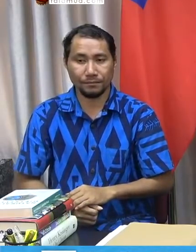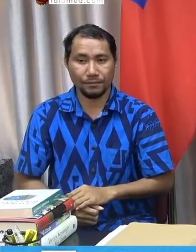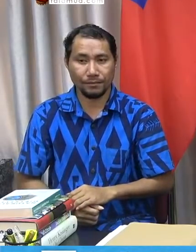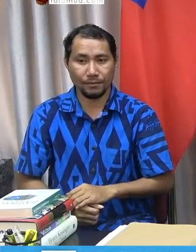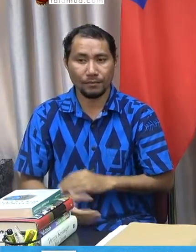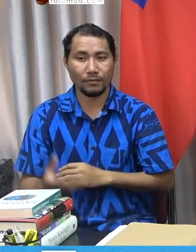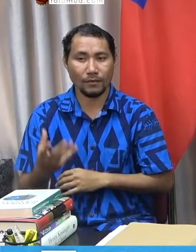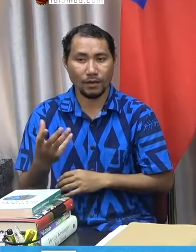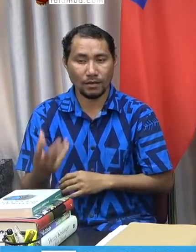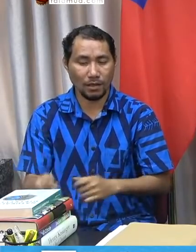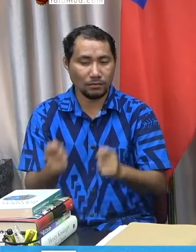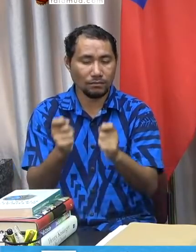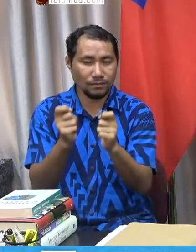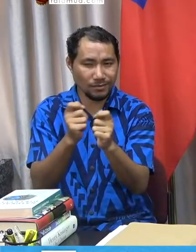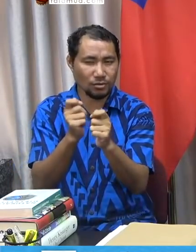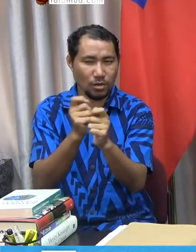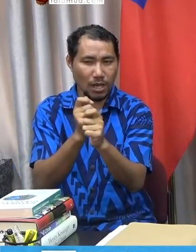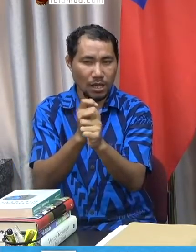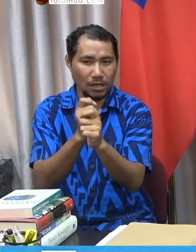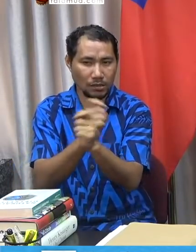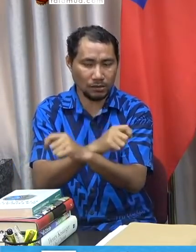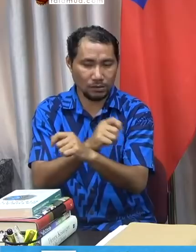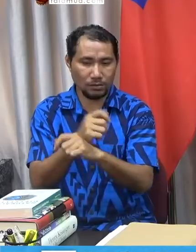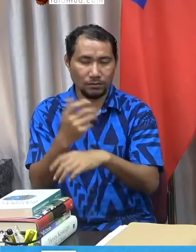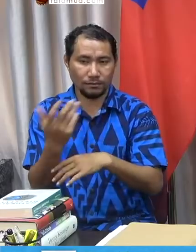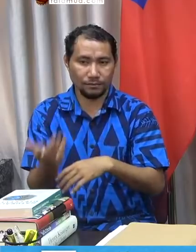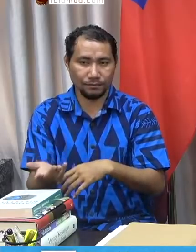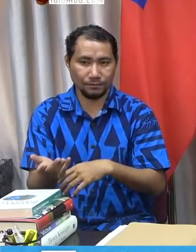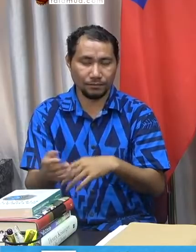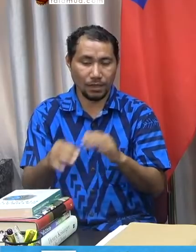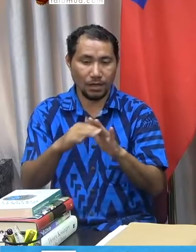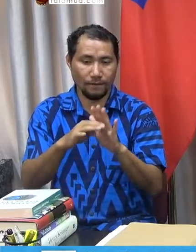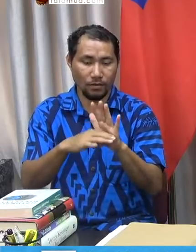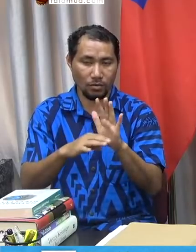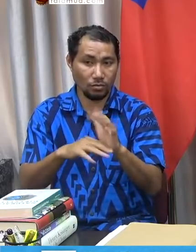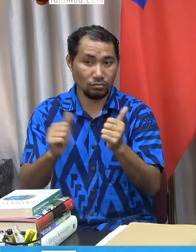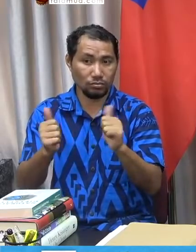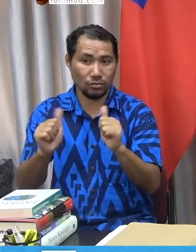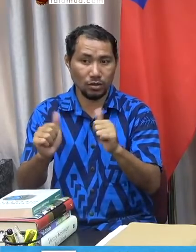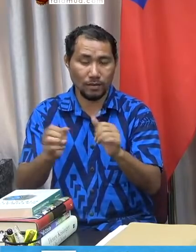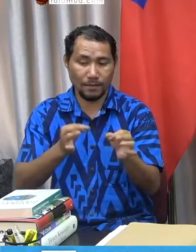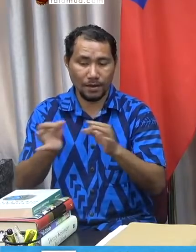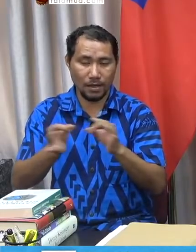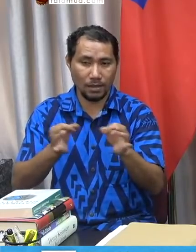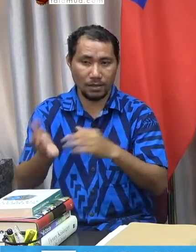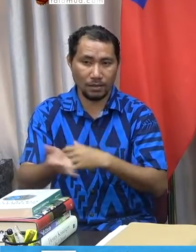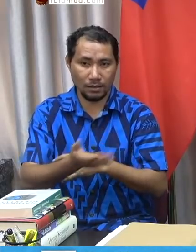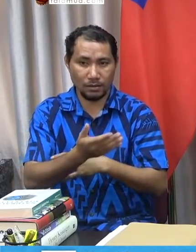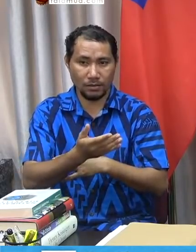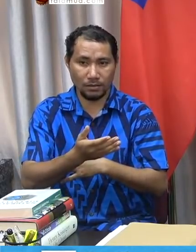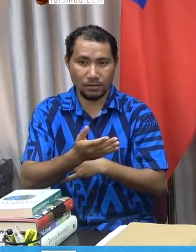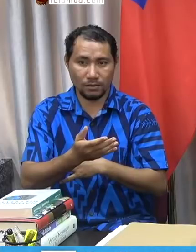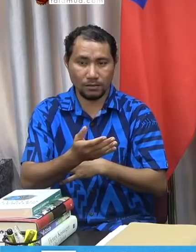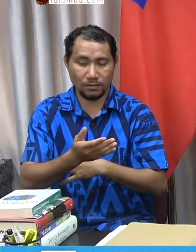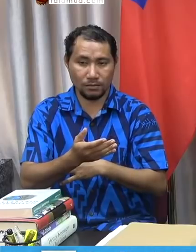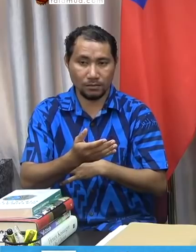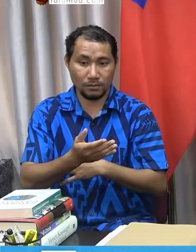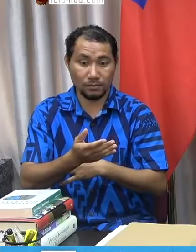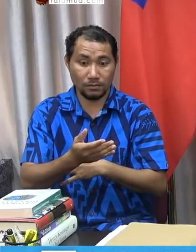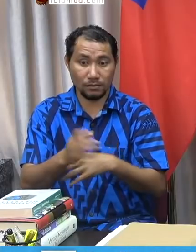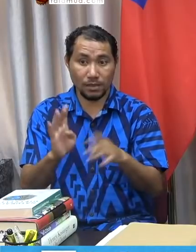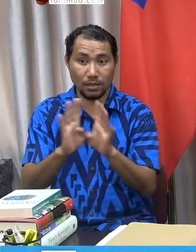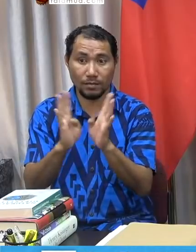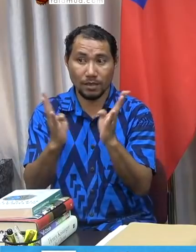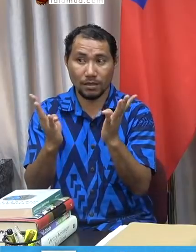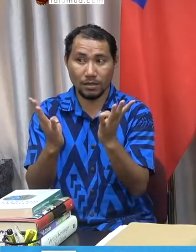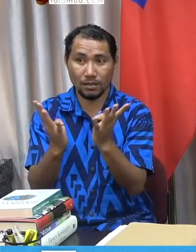o teuteunga o vavau sa whapea o na whaatatia le tātou